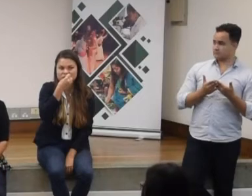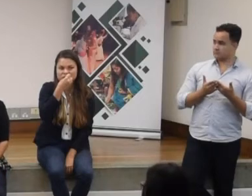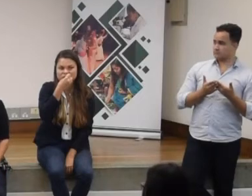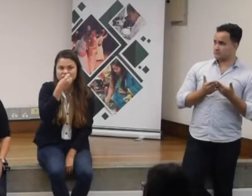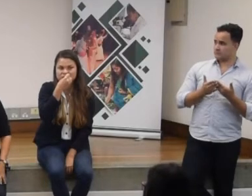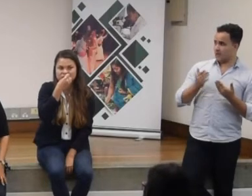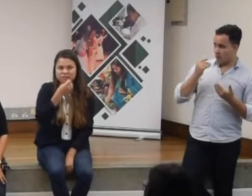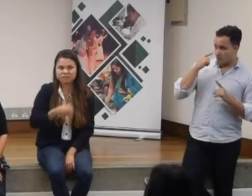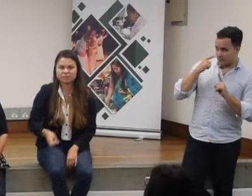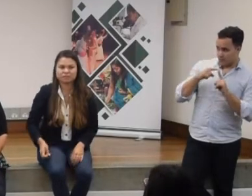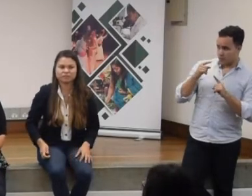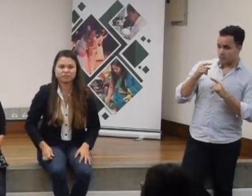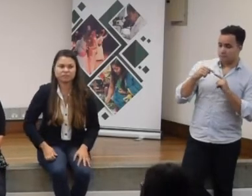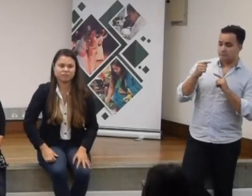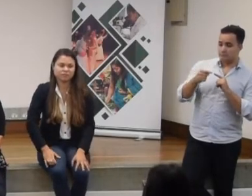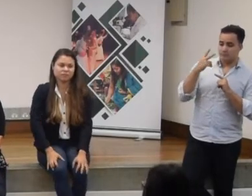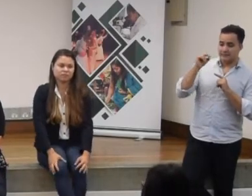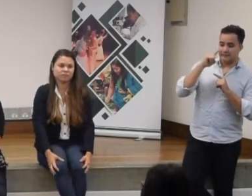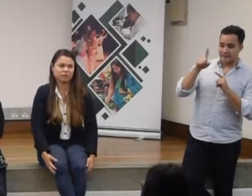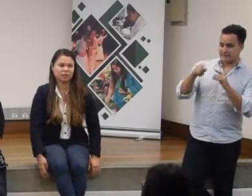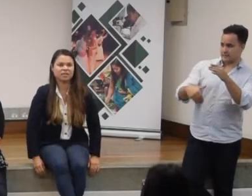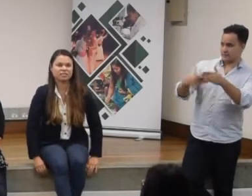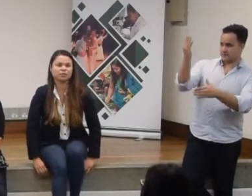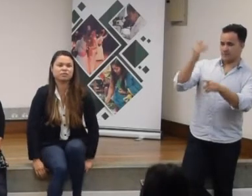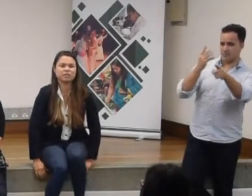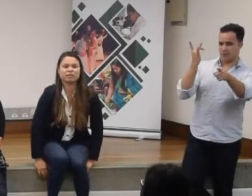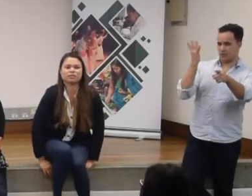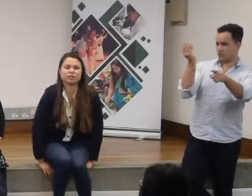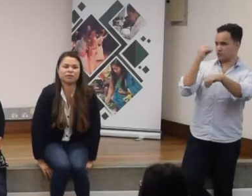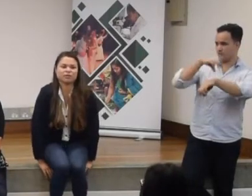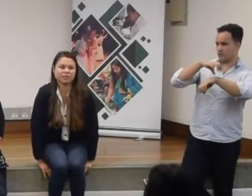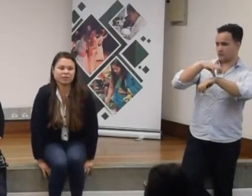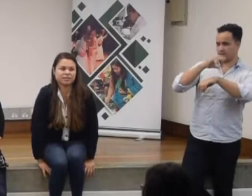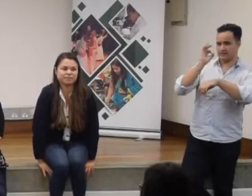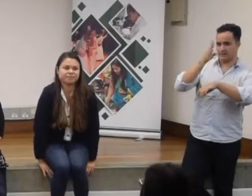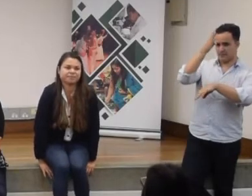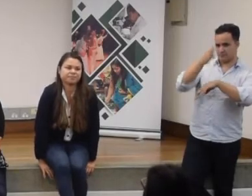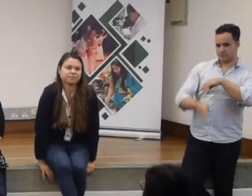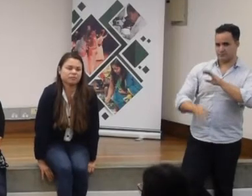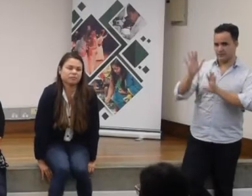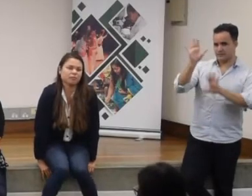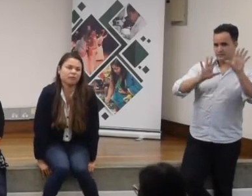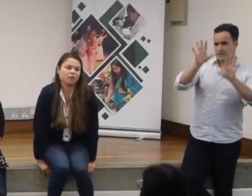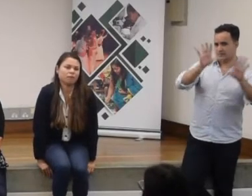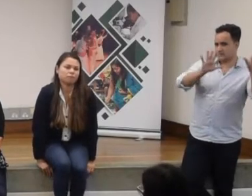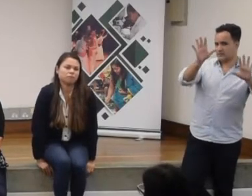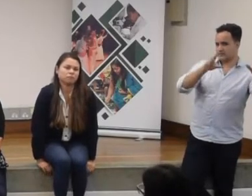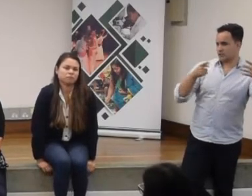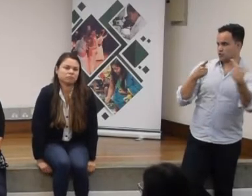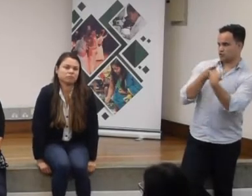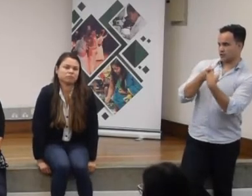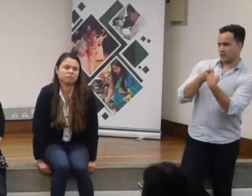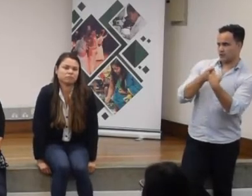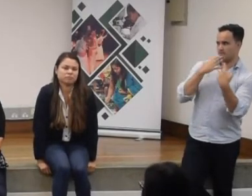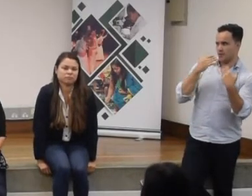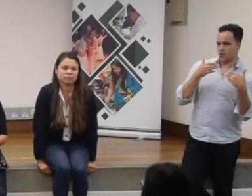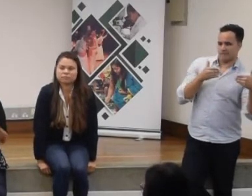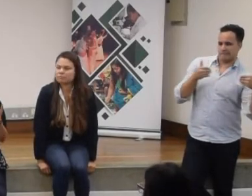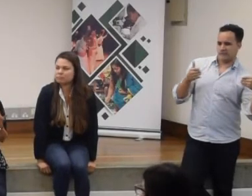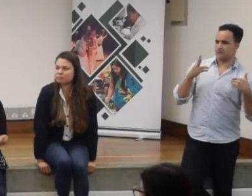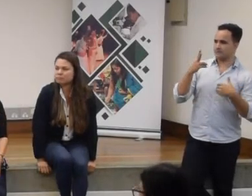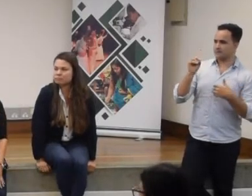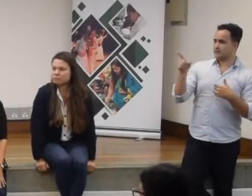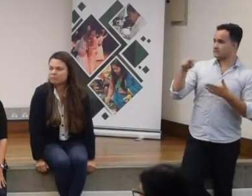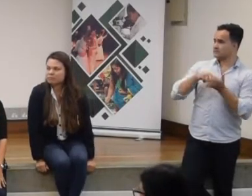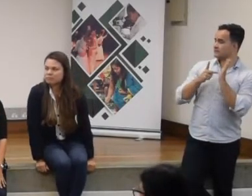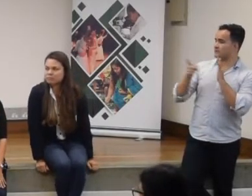empezar dentro de 20 porque ellos tienen consejo de facultad cada 15 días, entonces para... Está muy bien. O sea que sería